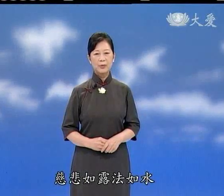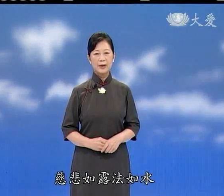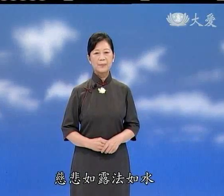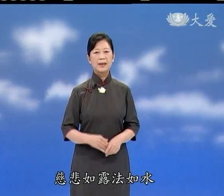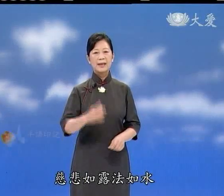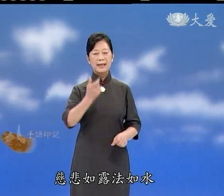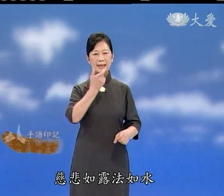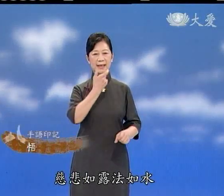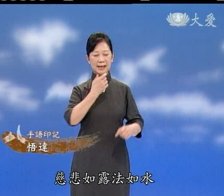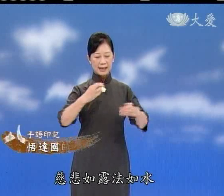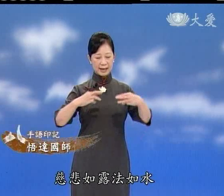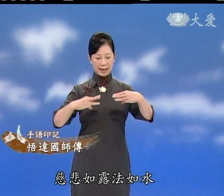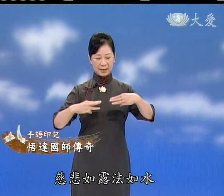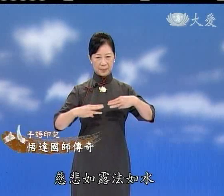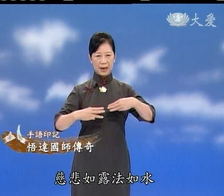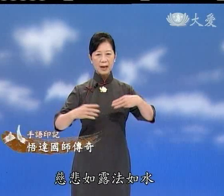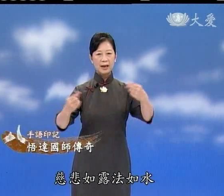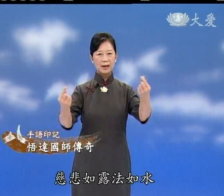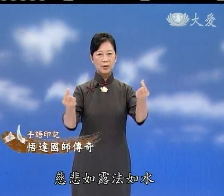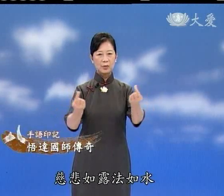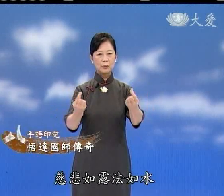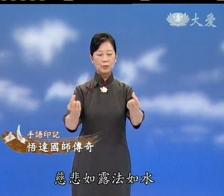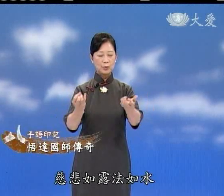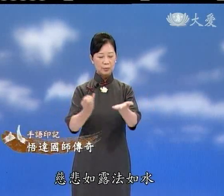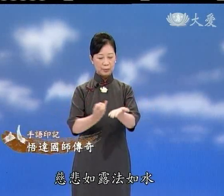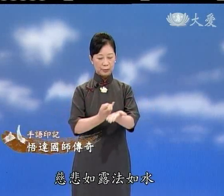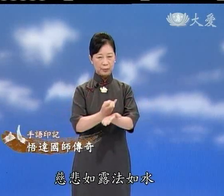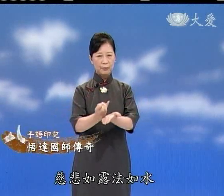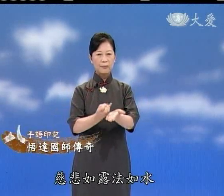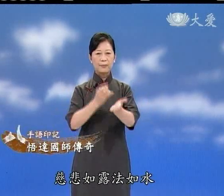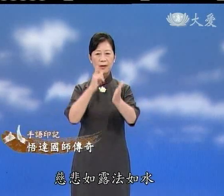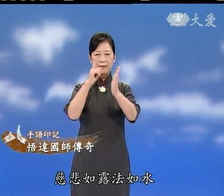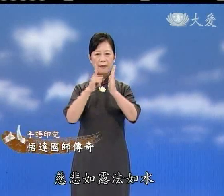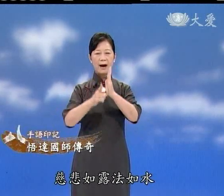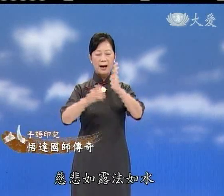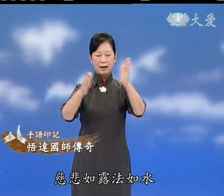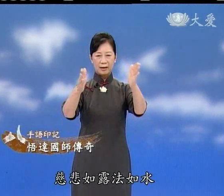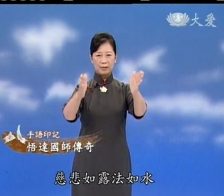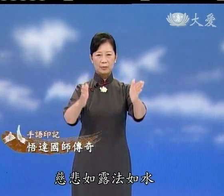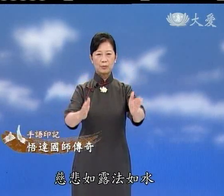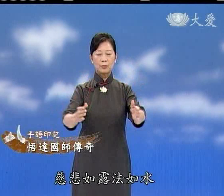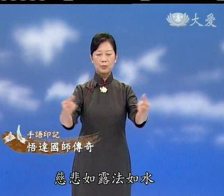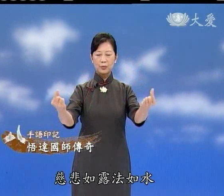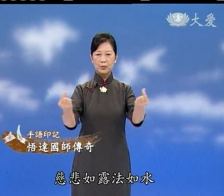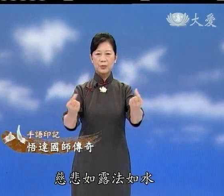水，慈悲如露，法如